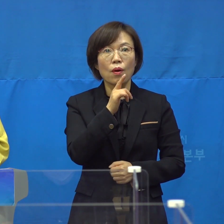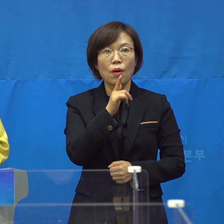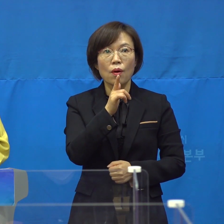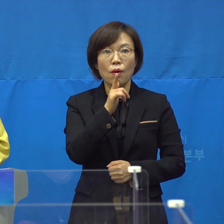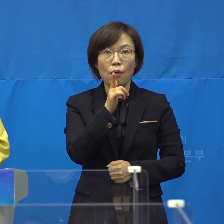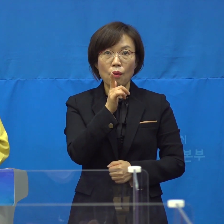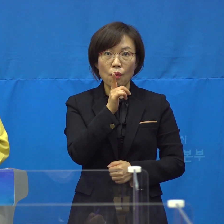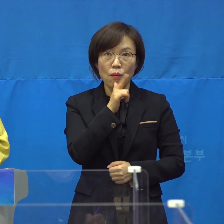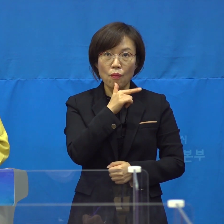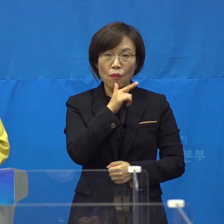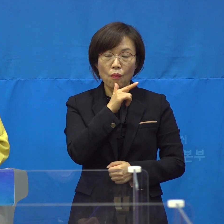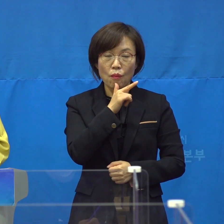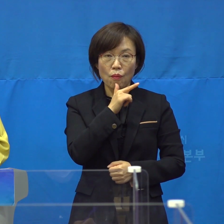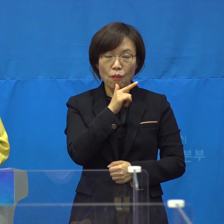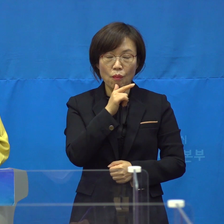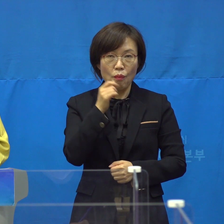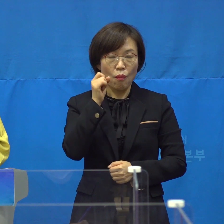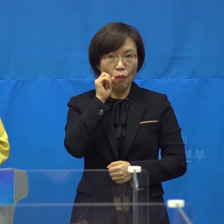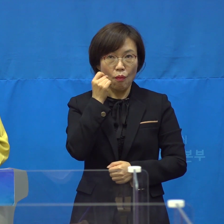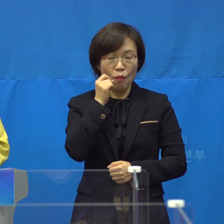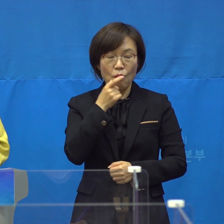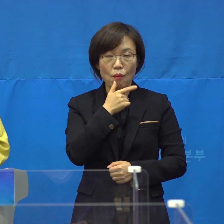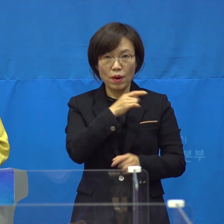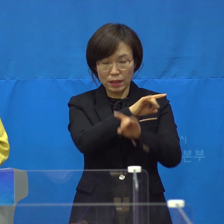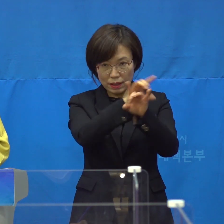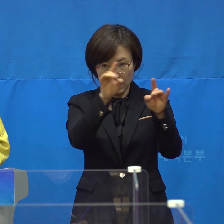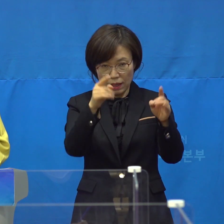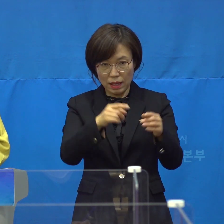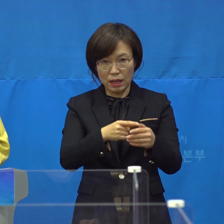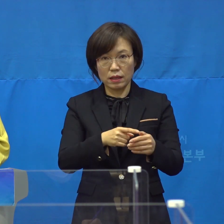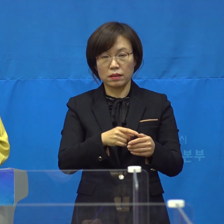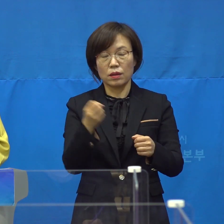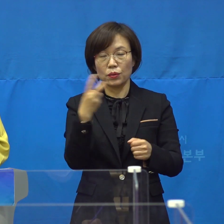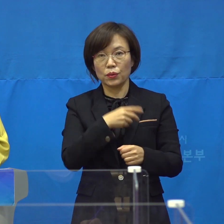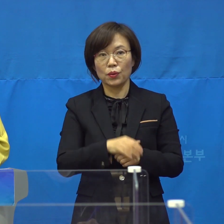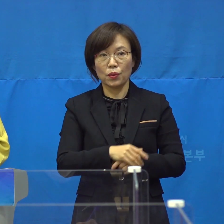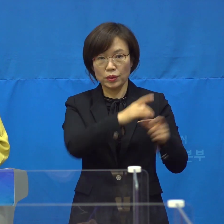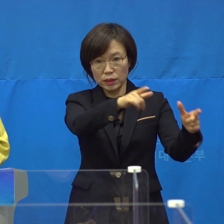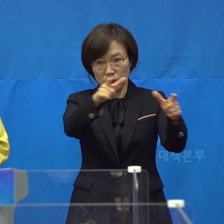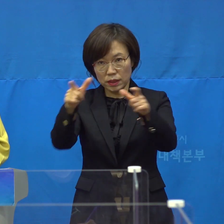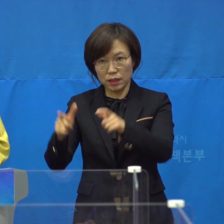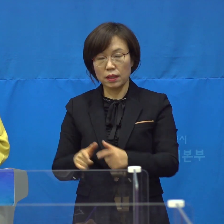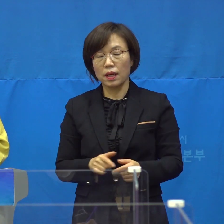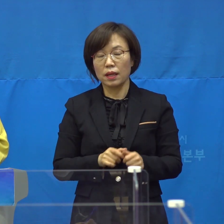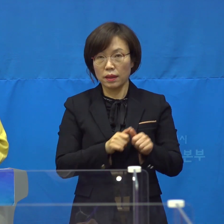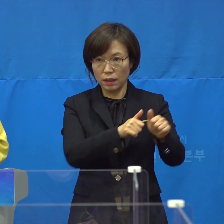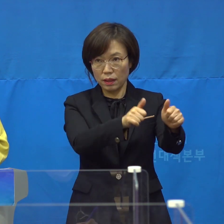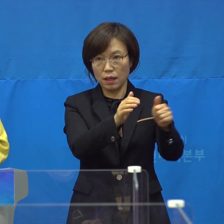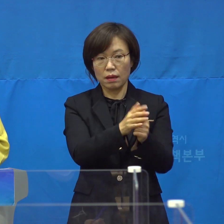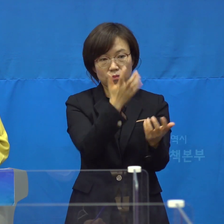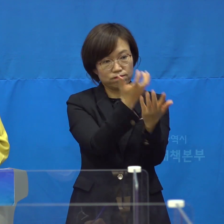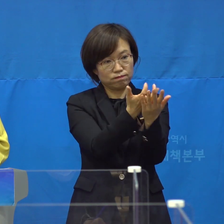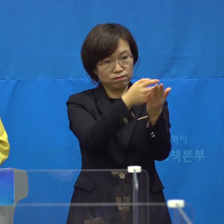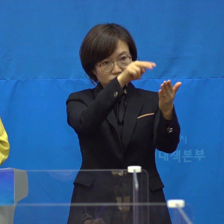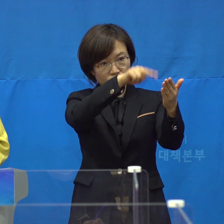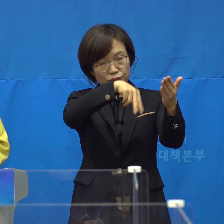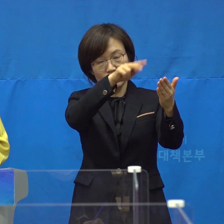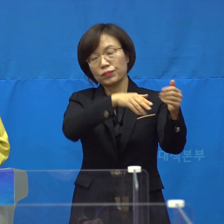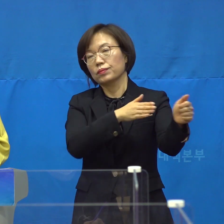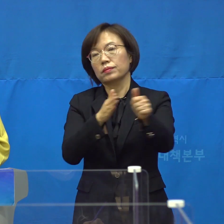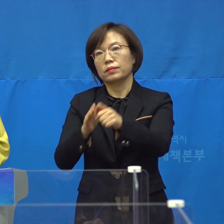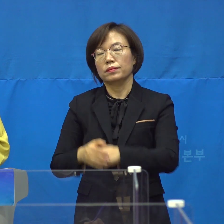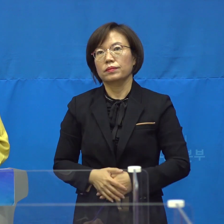발생 현황, 연령대별 현황, 발생 지역별 현황은 자료를 참고해 주시기